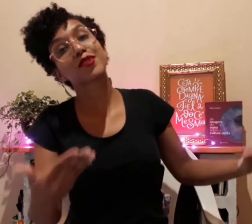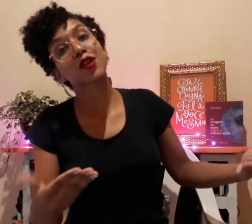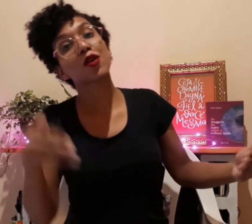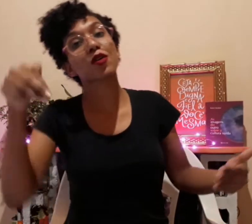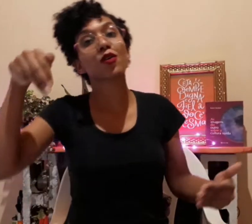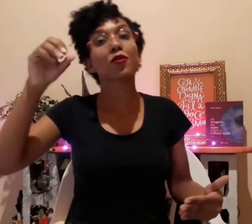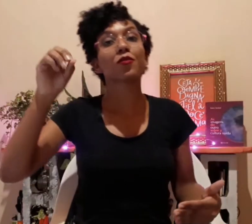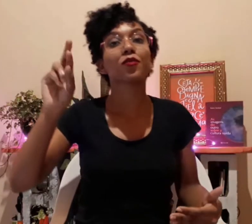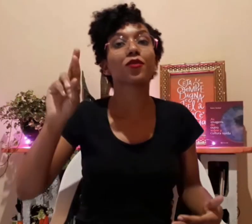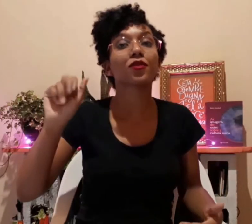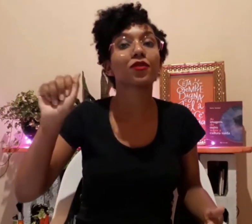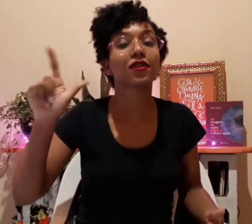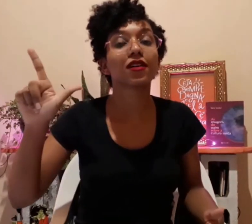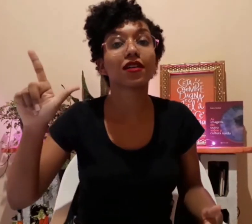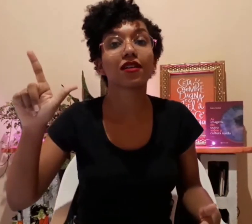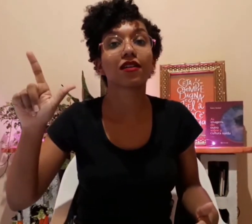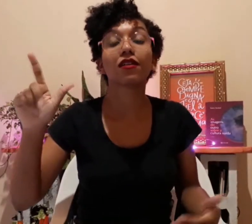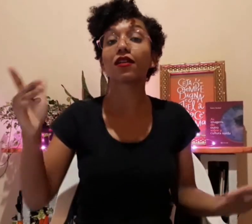Então, qual é a moral aqui também?